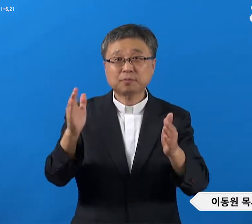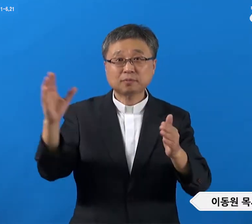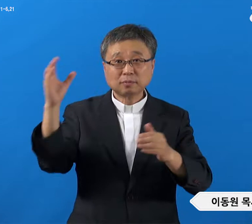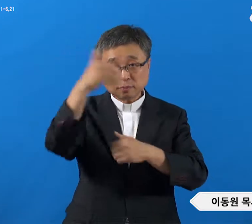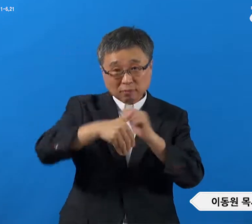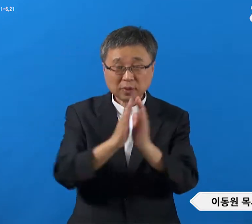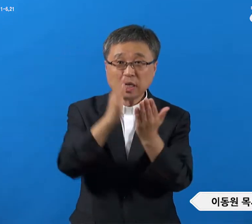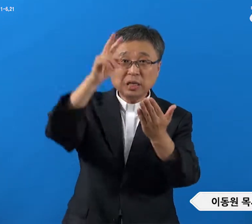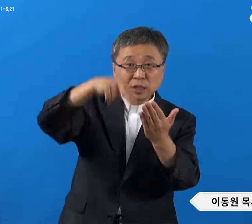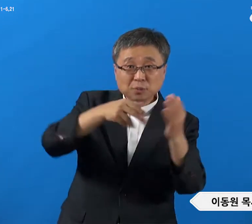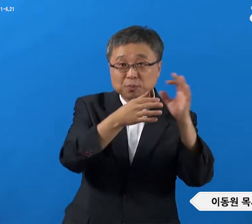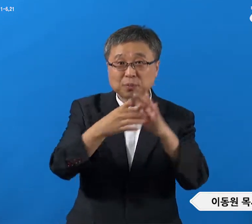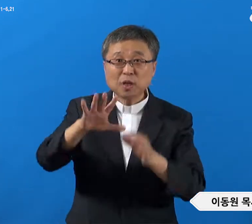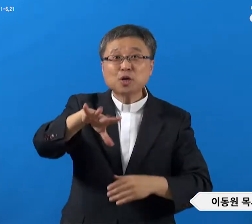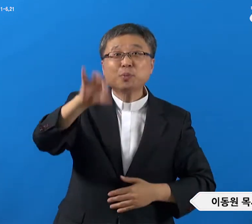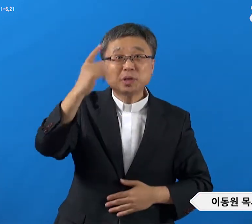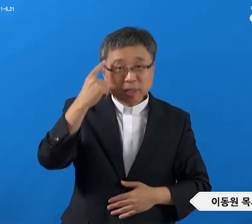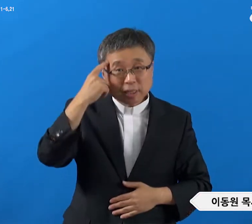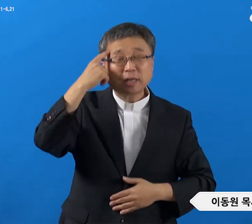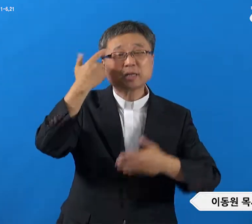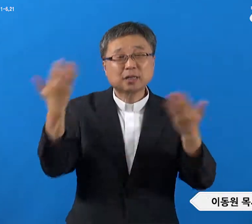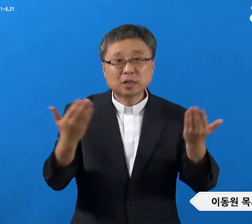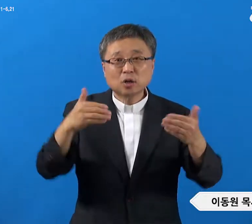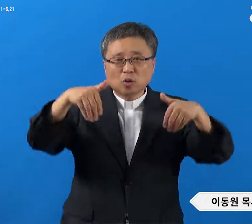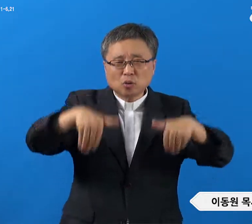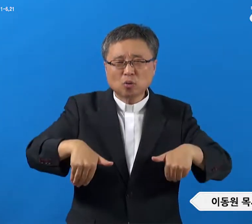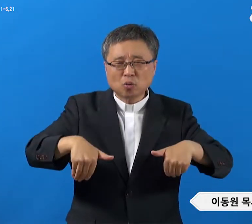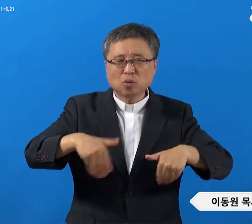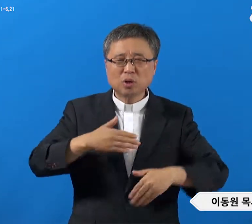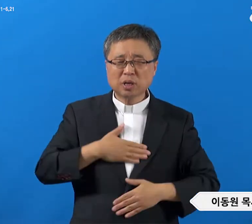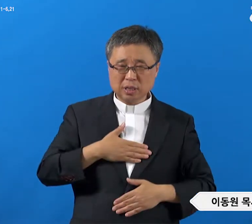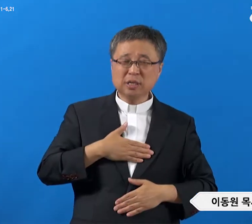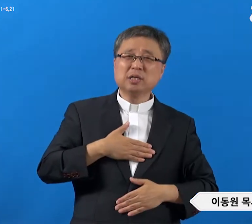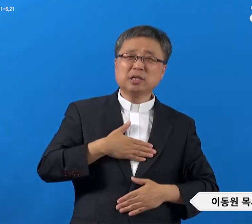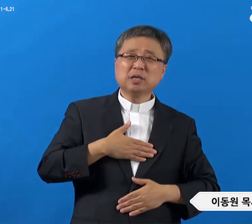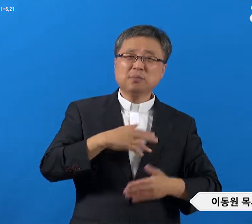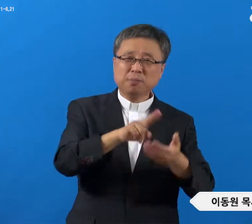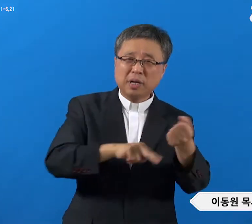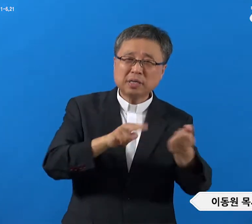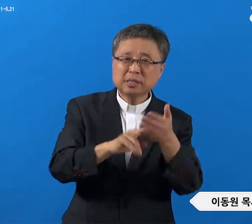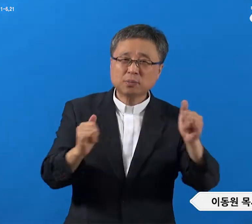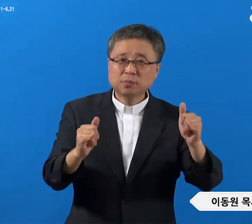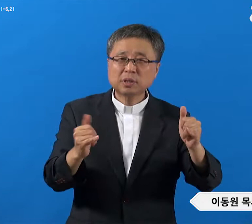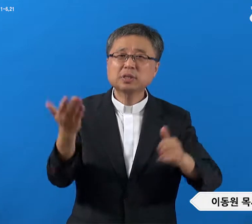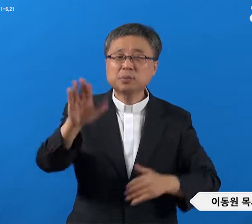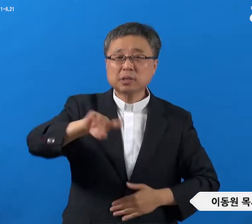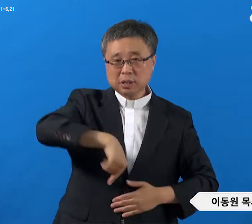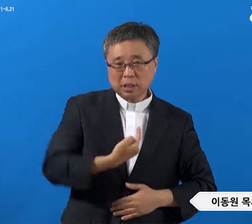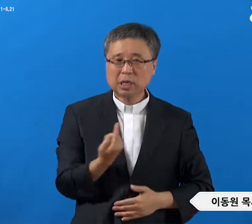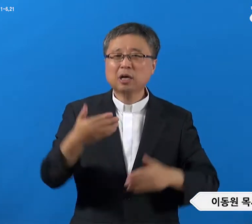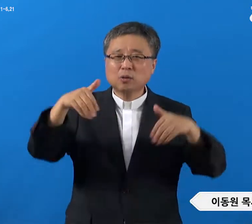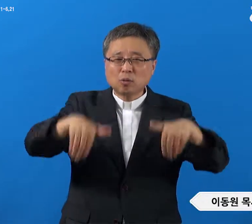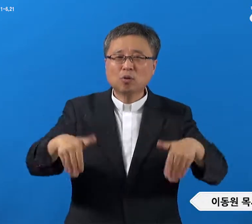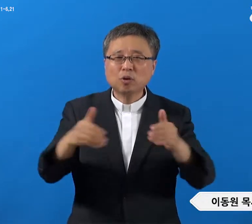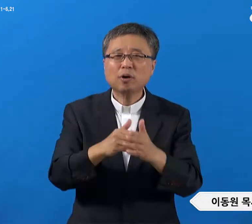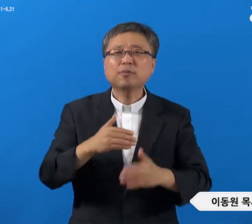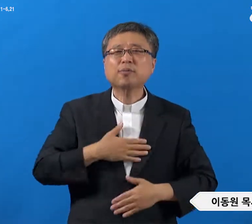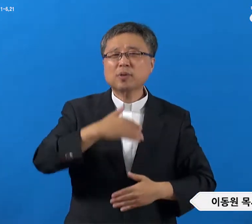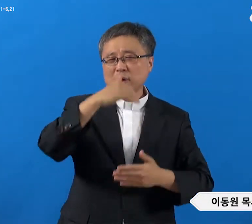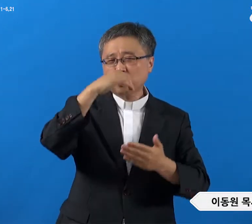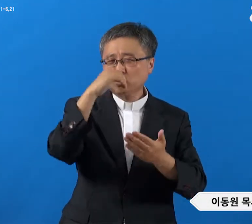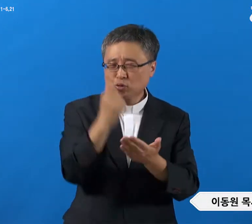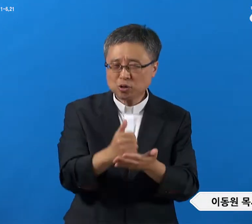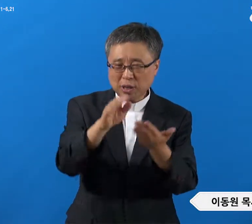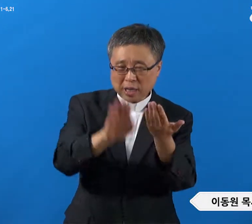그가 깨달은 첫 번째 사실은 뭐냐면 그가 노예를 부리는 사람이었지만 자기가 노예였다. 내가